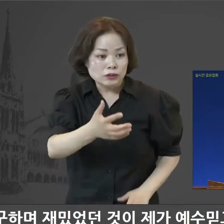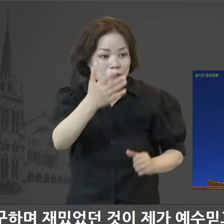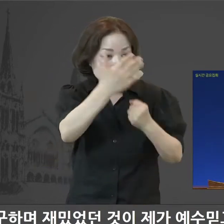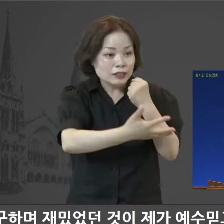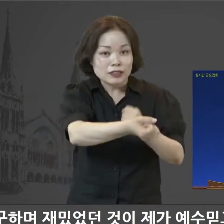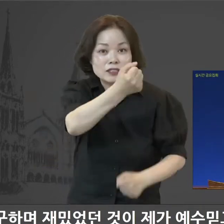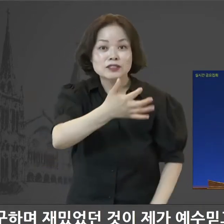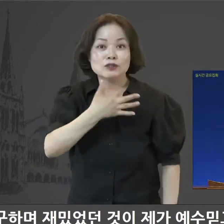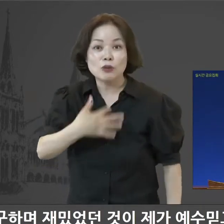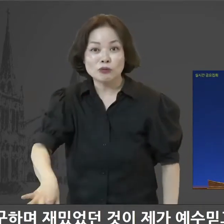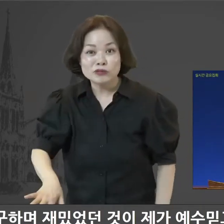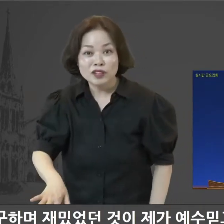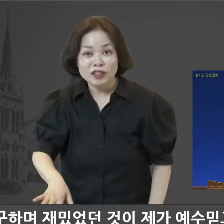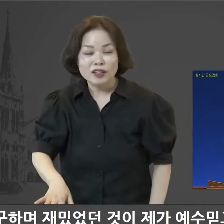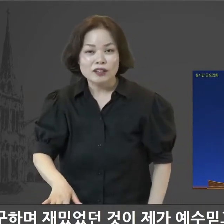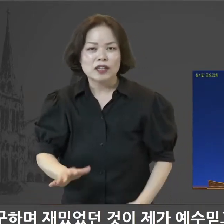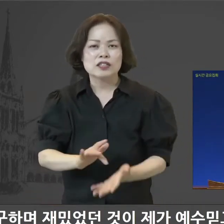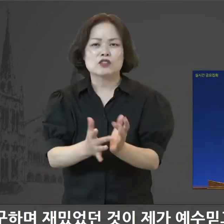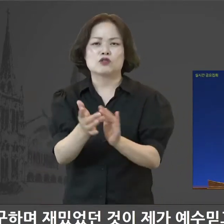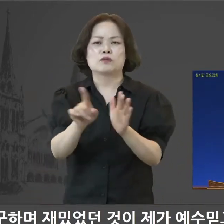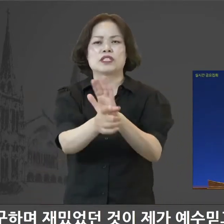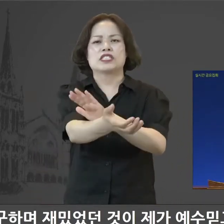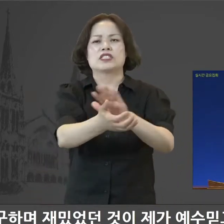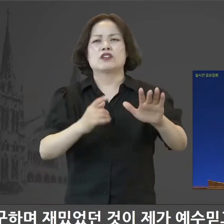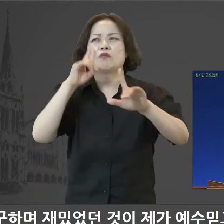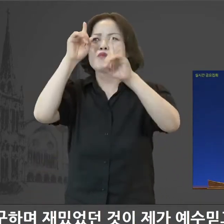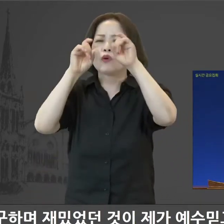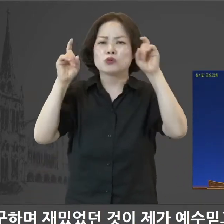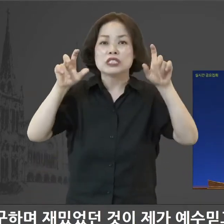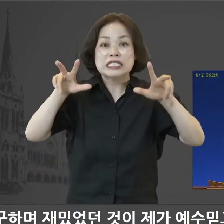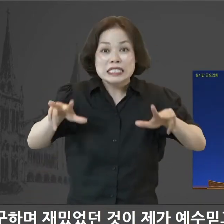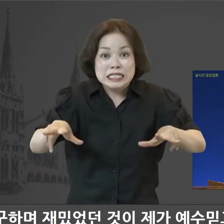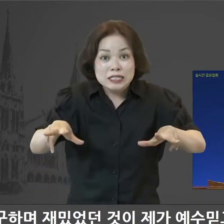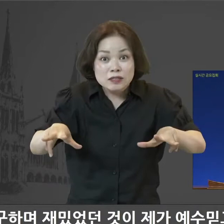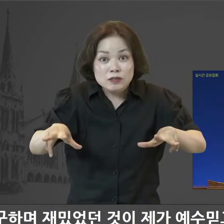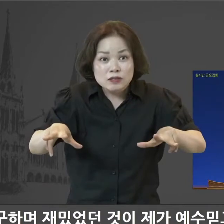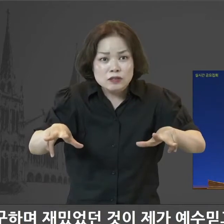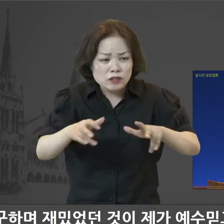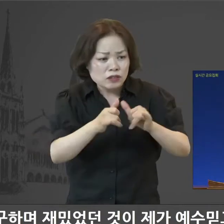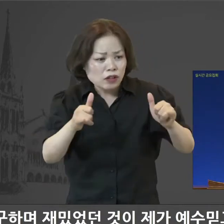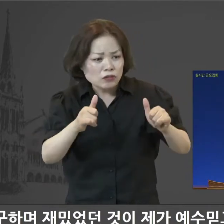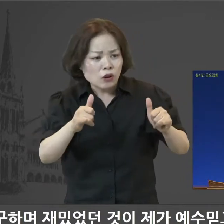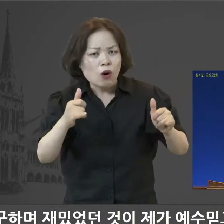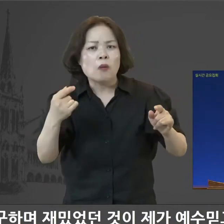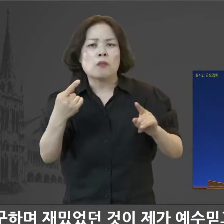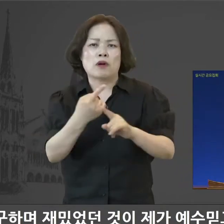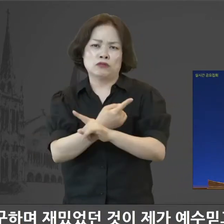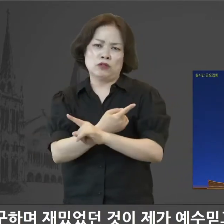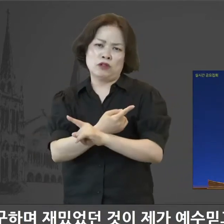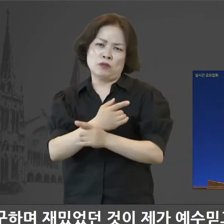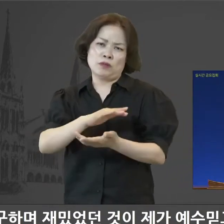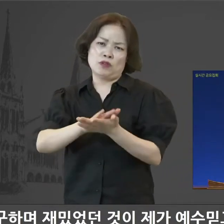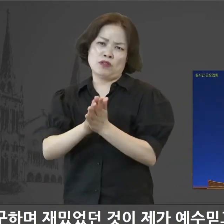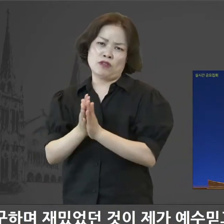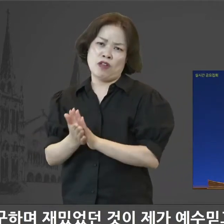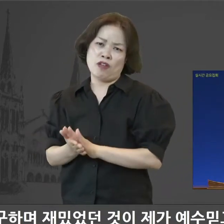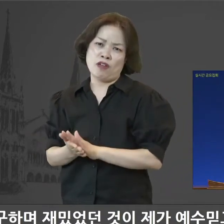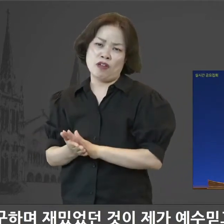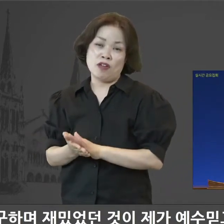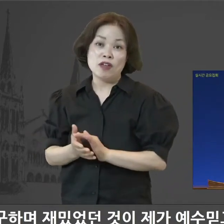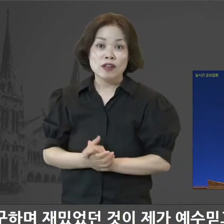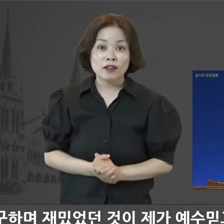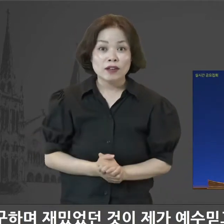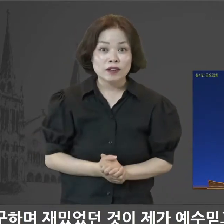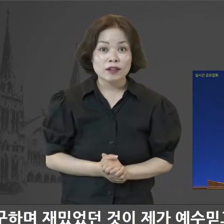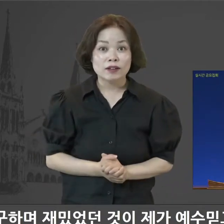있는데 그러니까 예수 믿기 전에 제 표정하고 지금 보니까 인간이 정말 바뀌네. 근데 이게